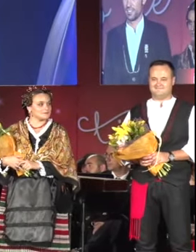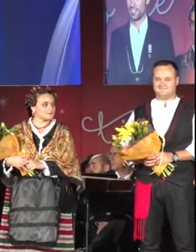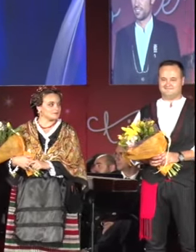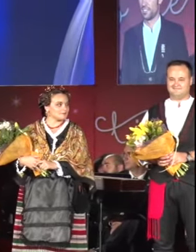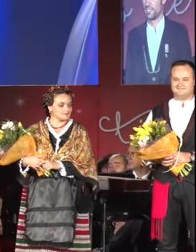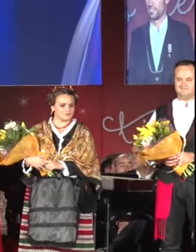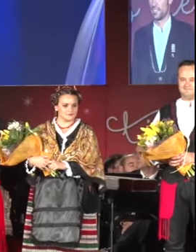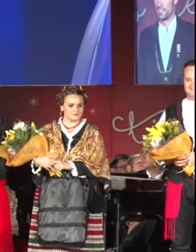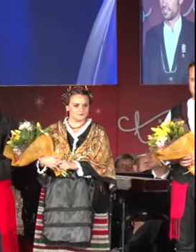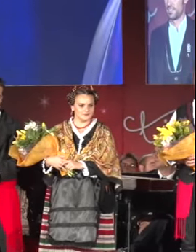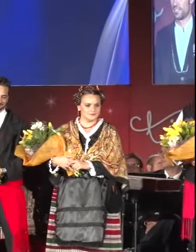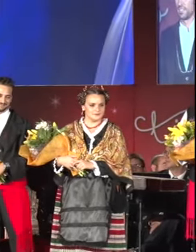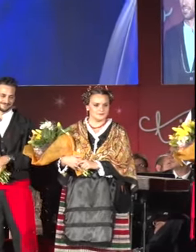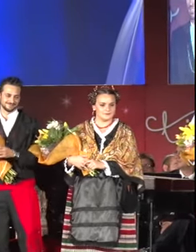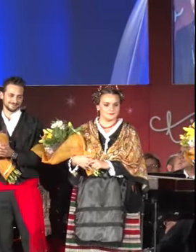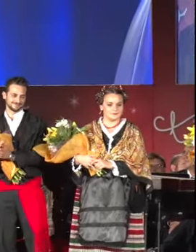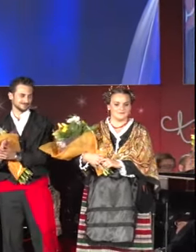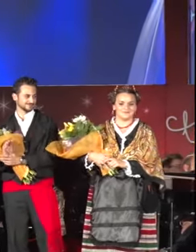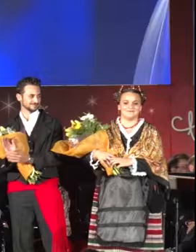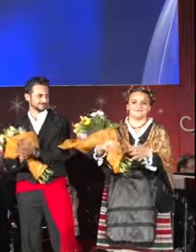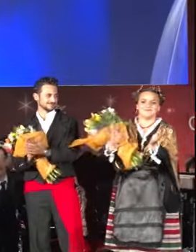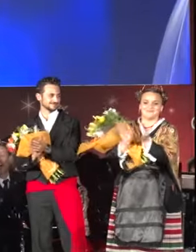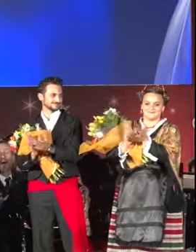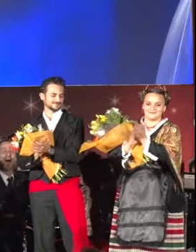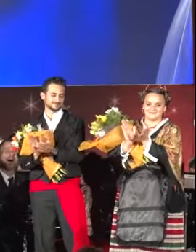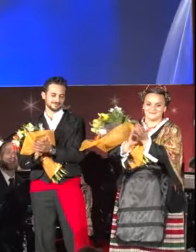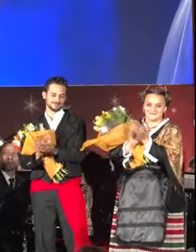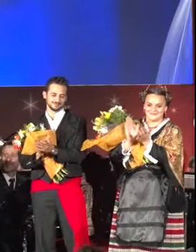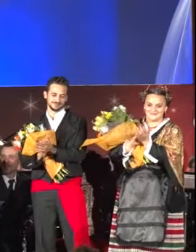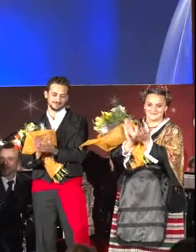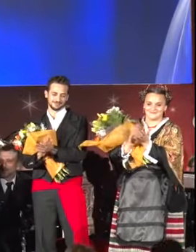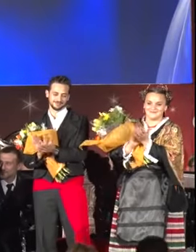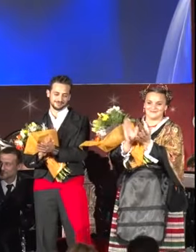del concejal de Feria, de Manuel Serrano. Un aplauso, por favor.